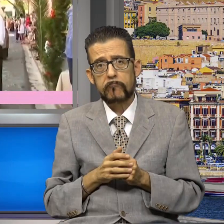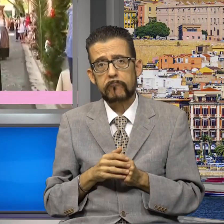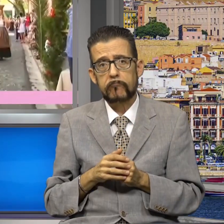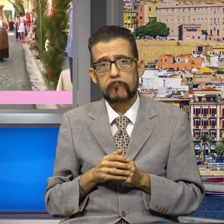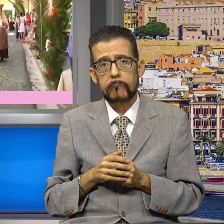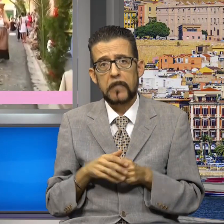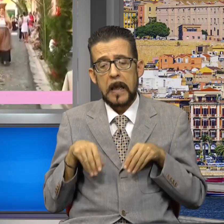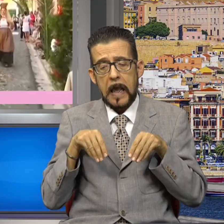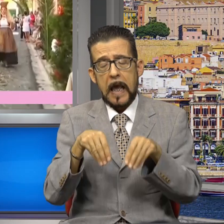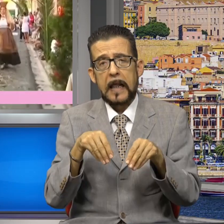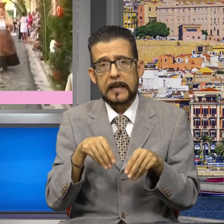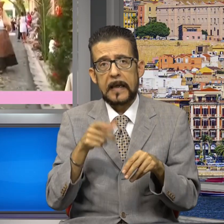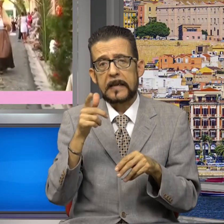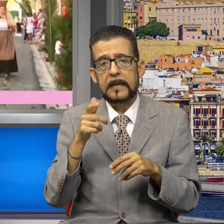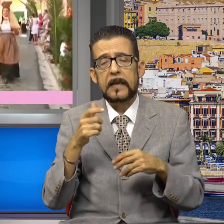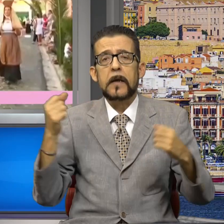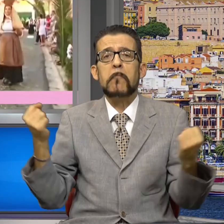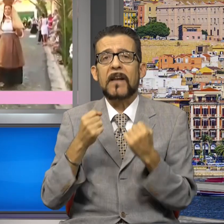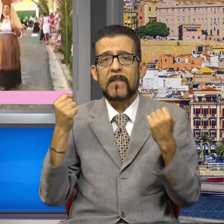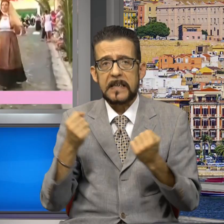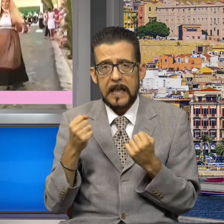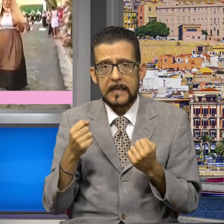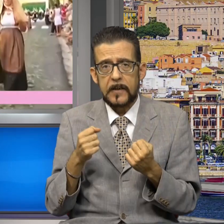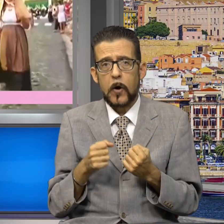addetti alla manifestazione tra